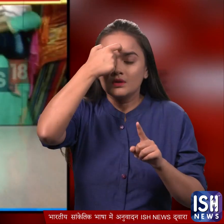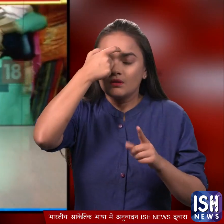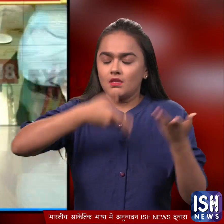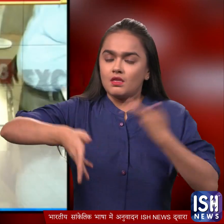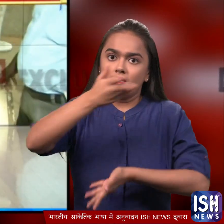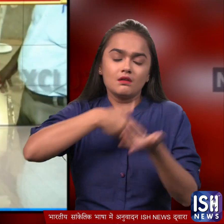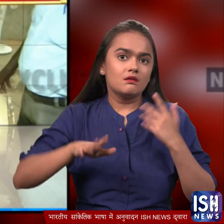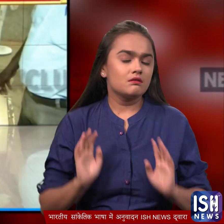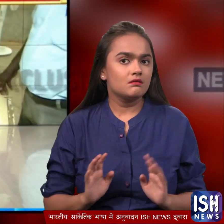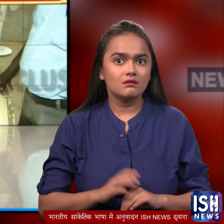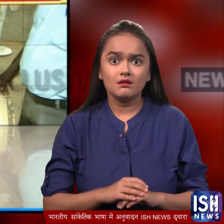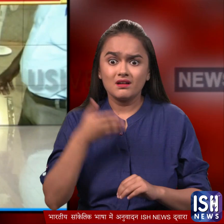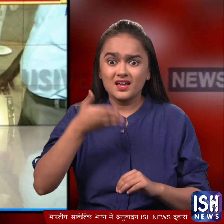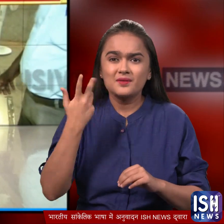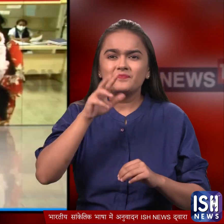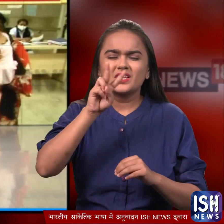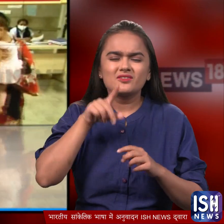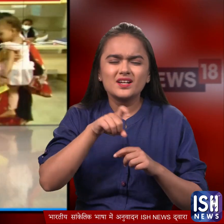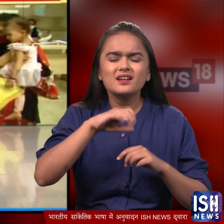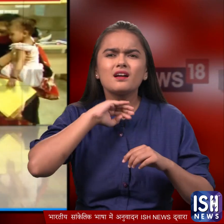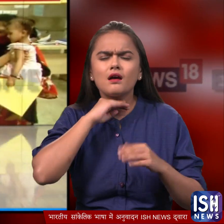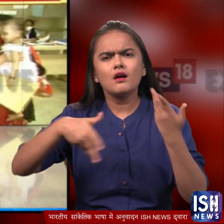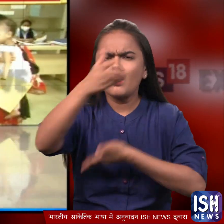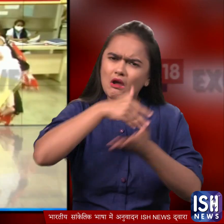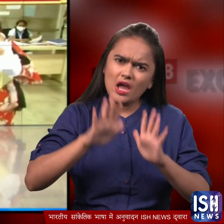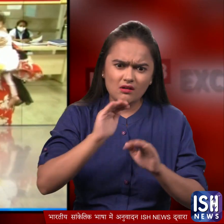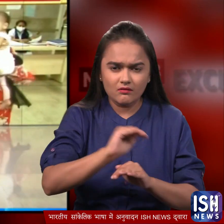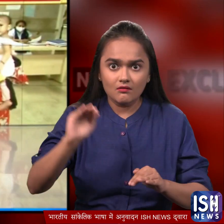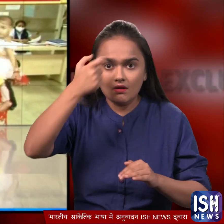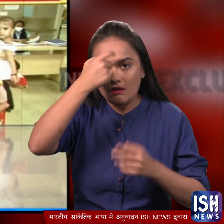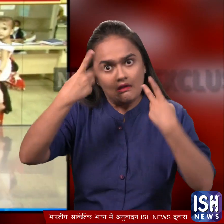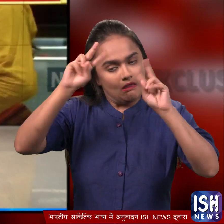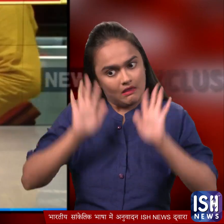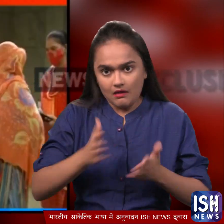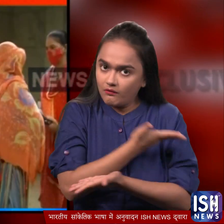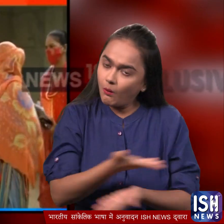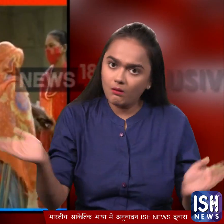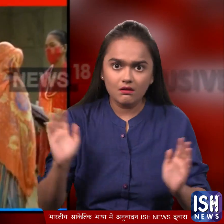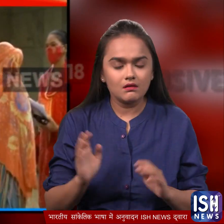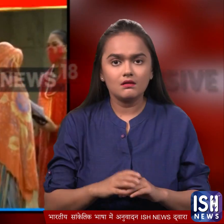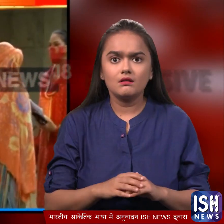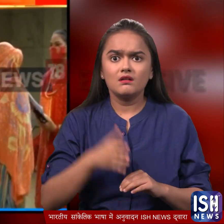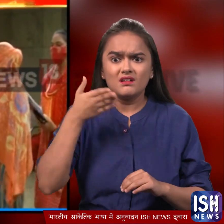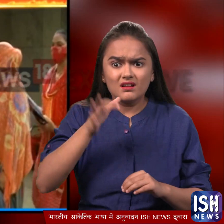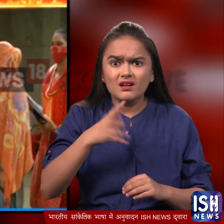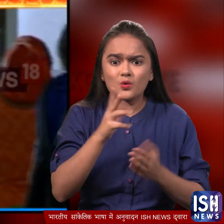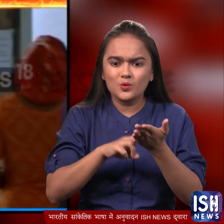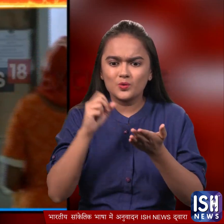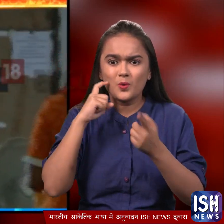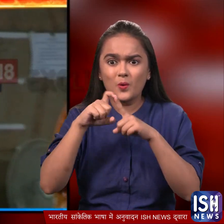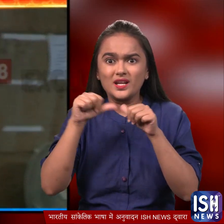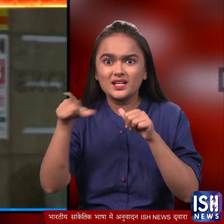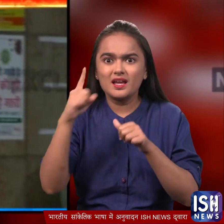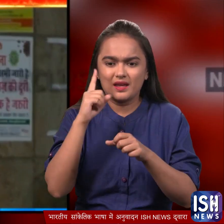आ टपकी है, जबकि वायरल बुखार ने तो पहले ही बच्चों का शरीर तोड़ रखा। यही वजह रही कि नोएडा